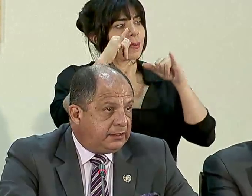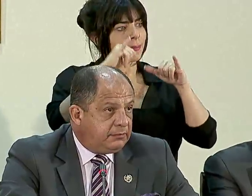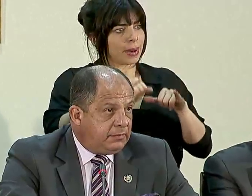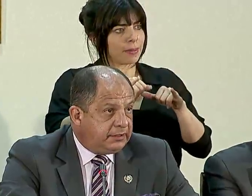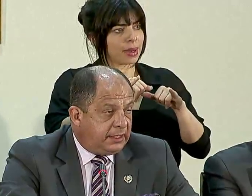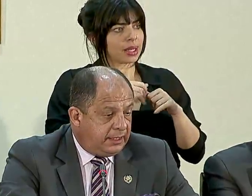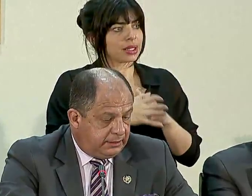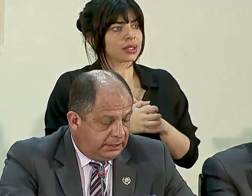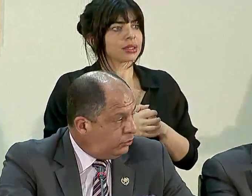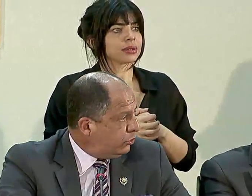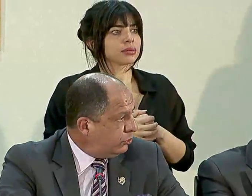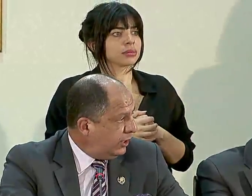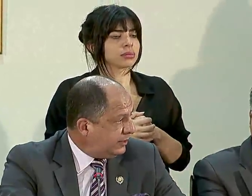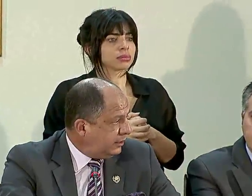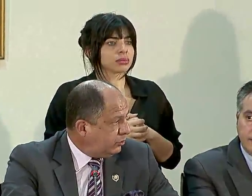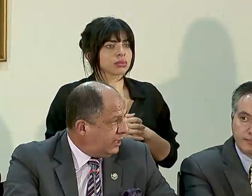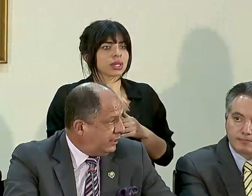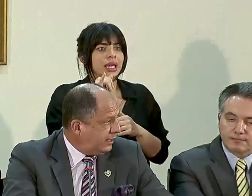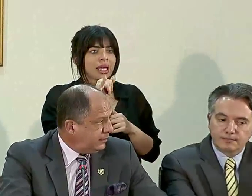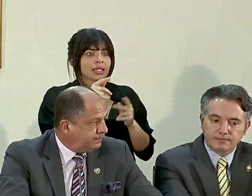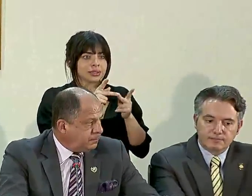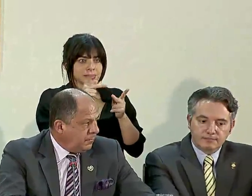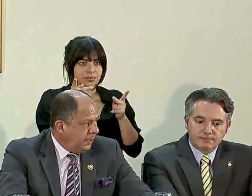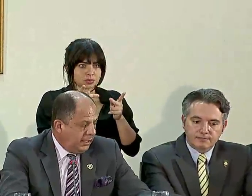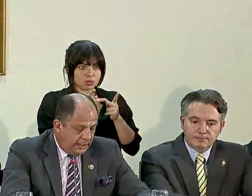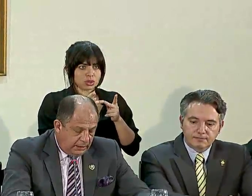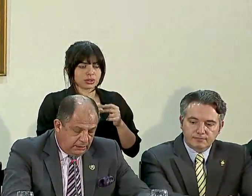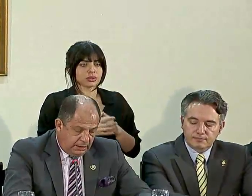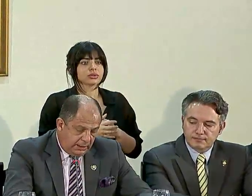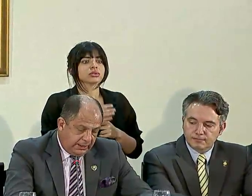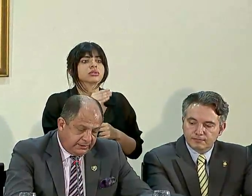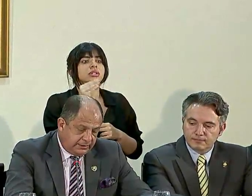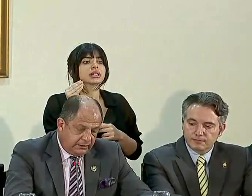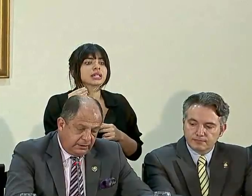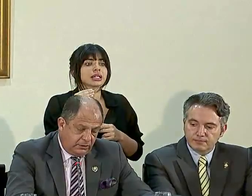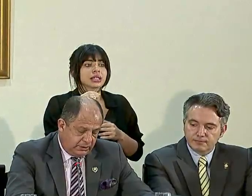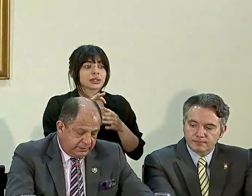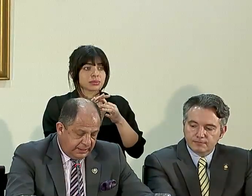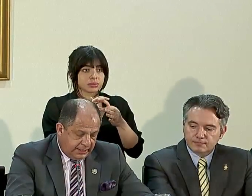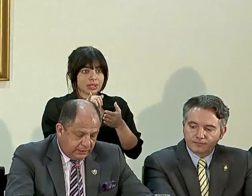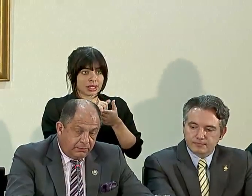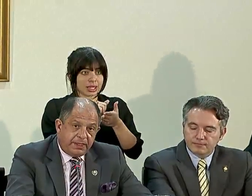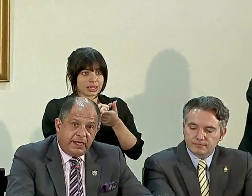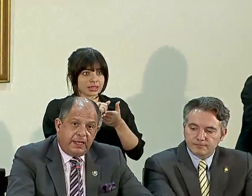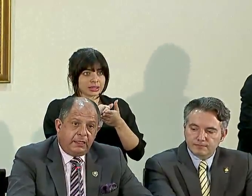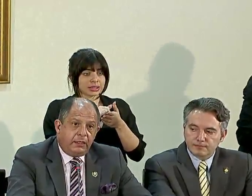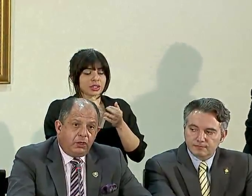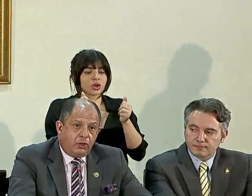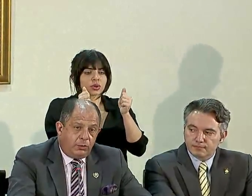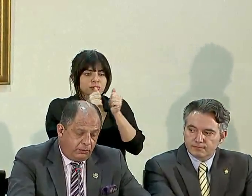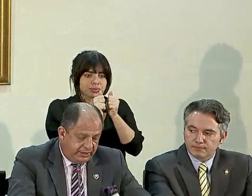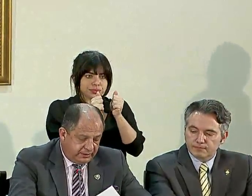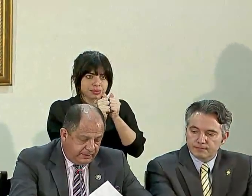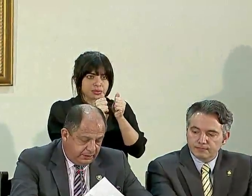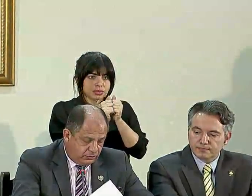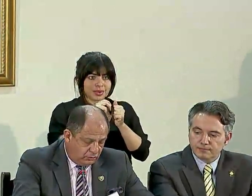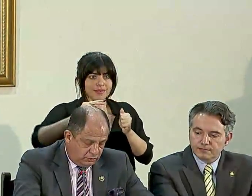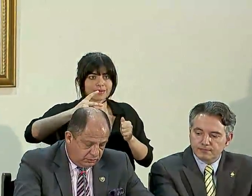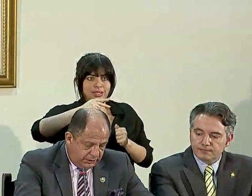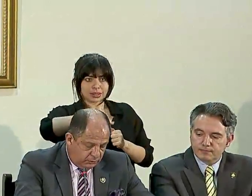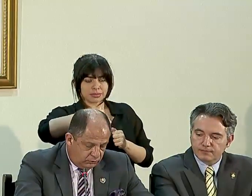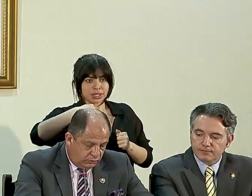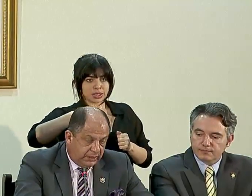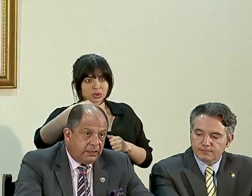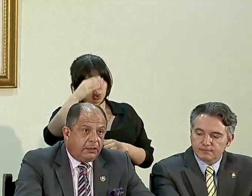permanente esta titularidad y en ese sentido que sea acompañada como